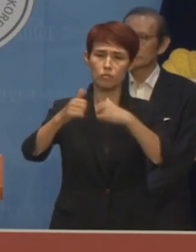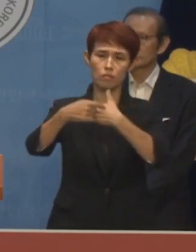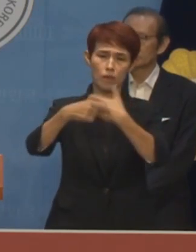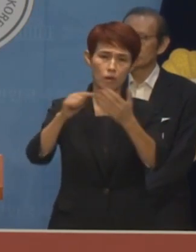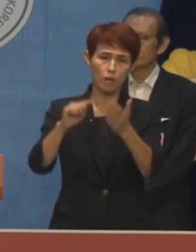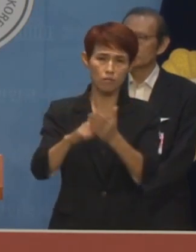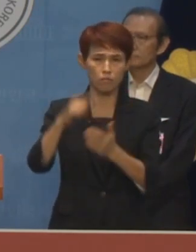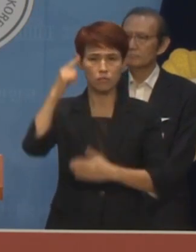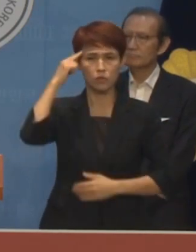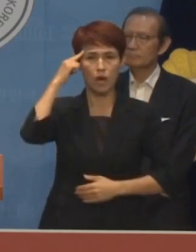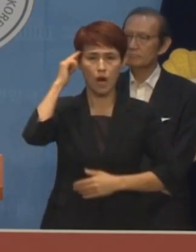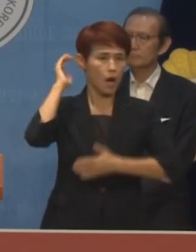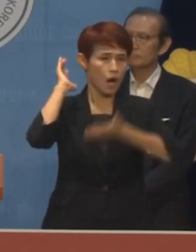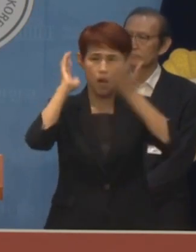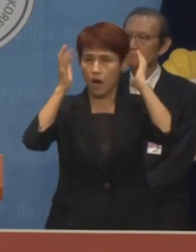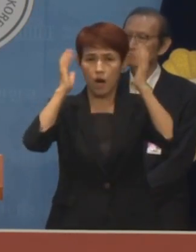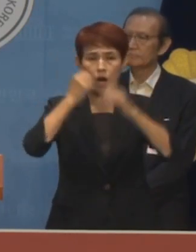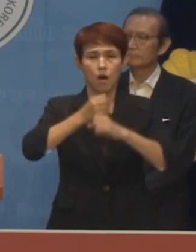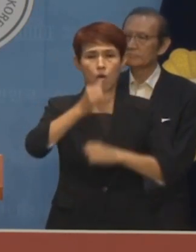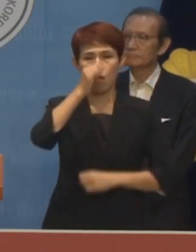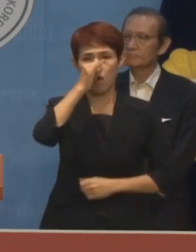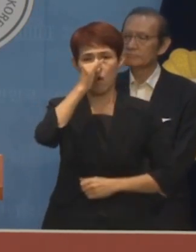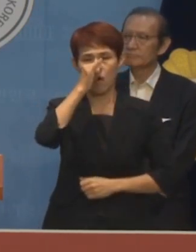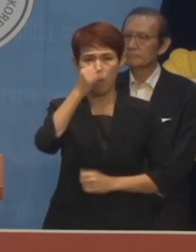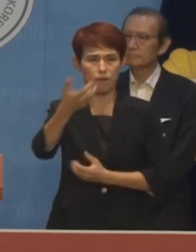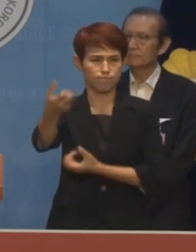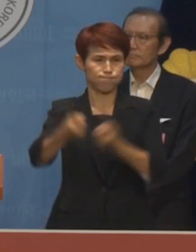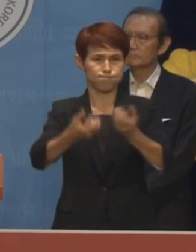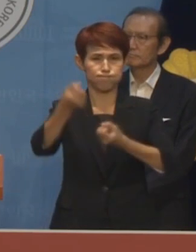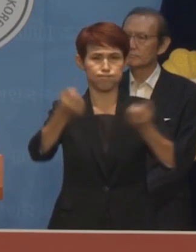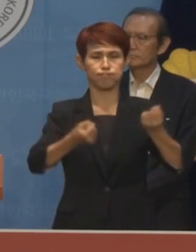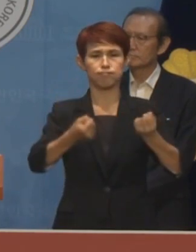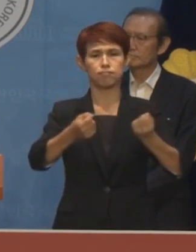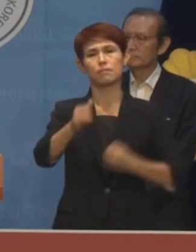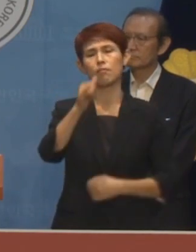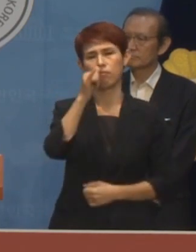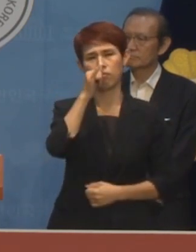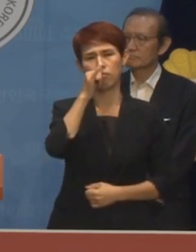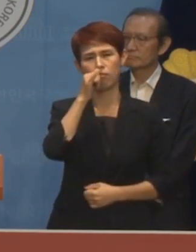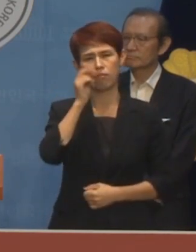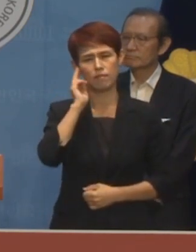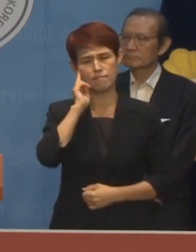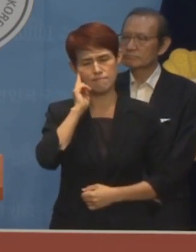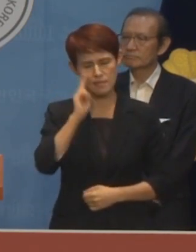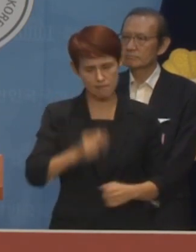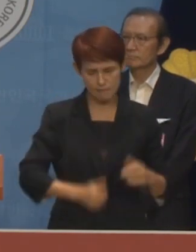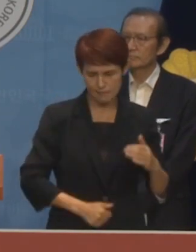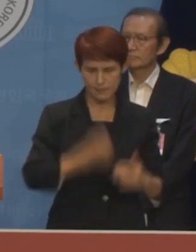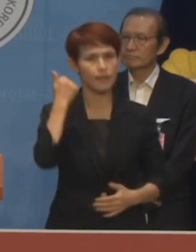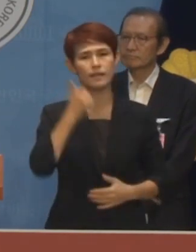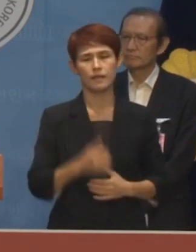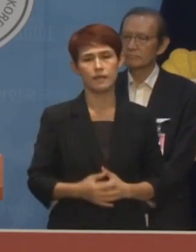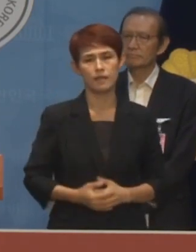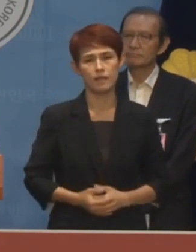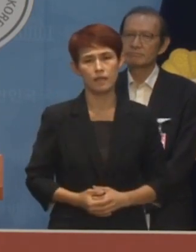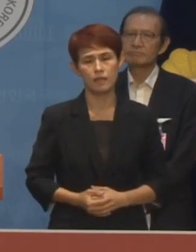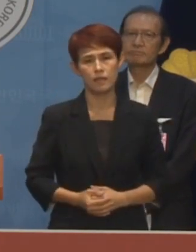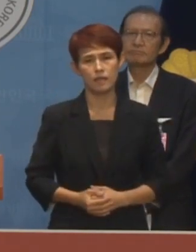마음과 정신을 어지럽히고 분열을 조장하는 세력으로 격한 분노를 금할 수 없습니다.